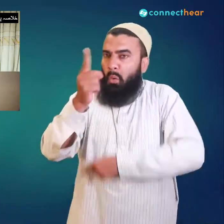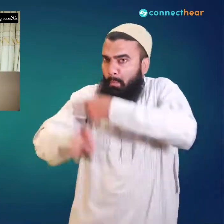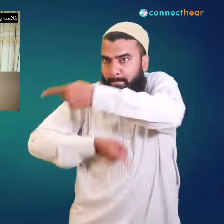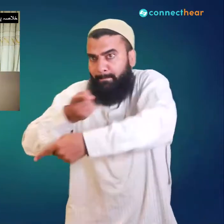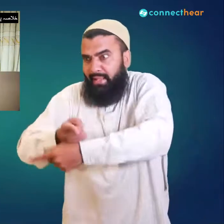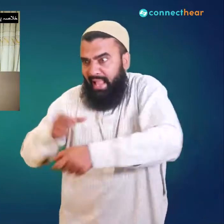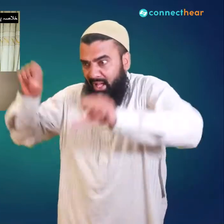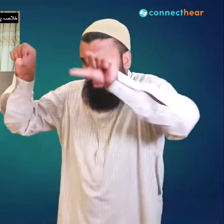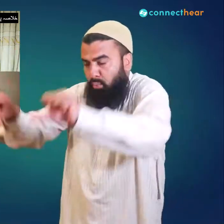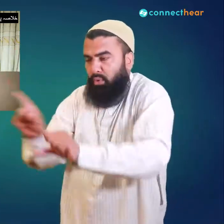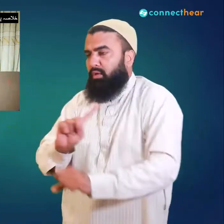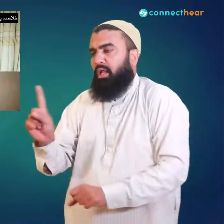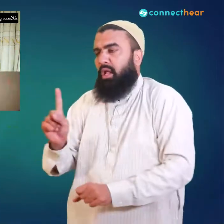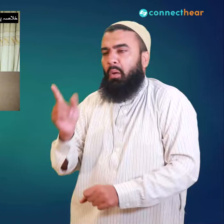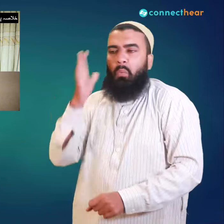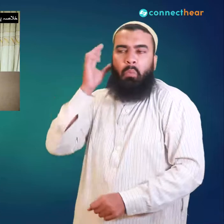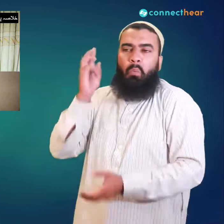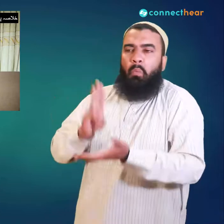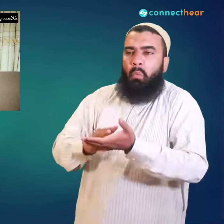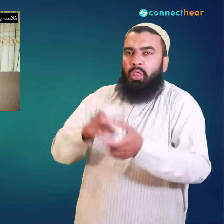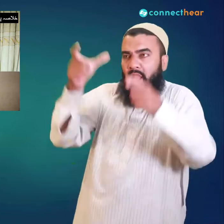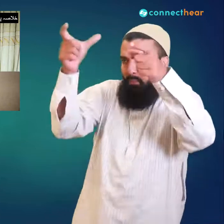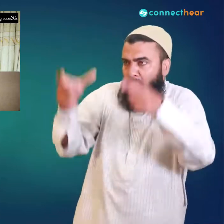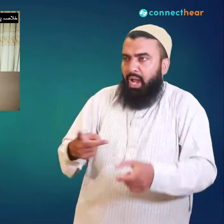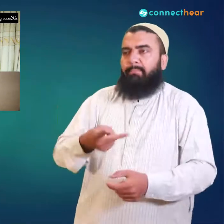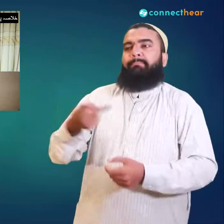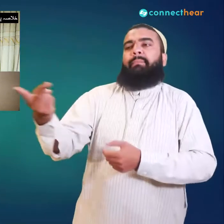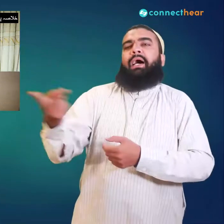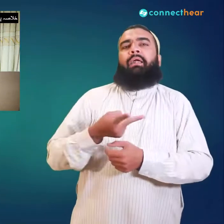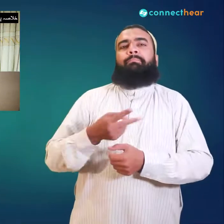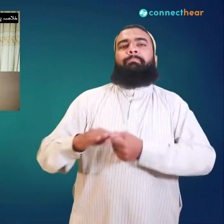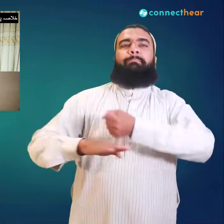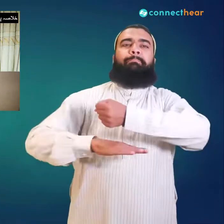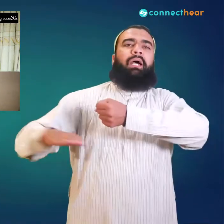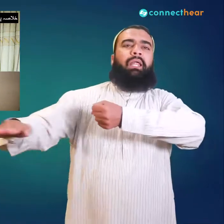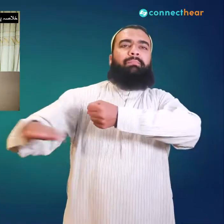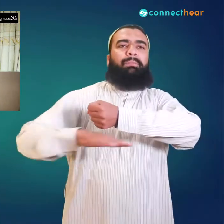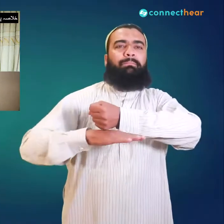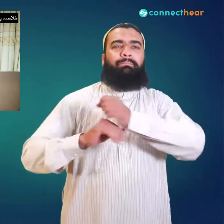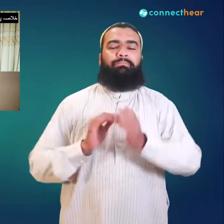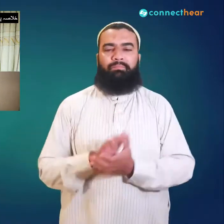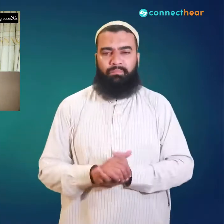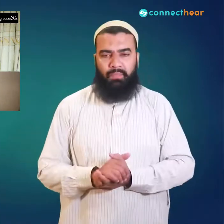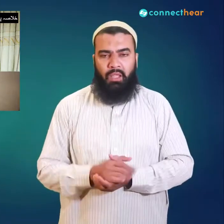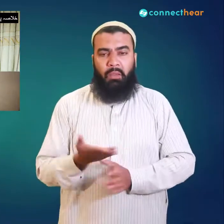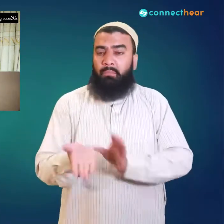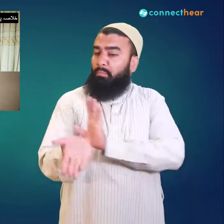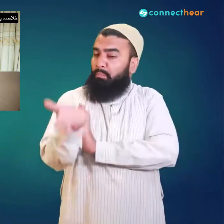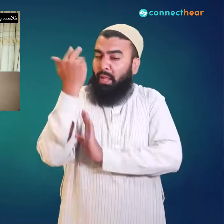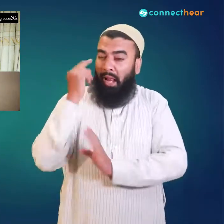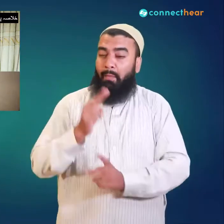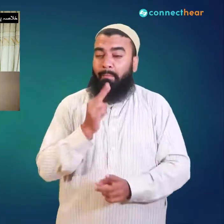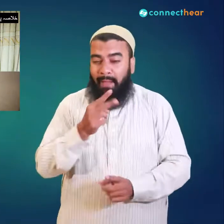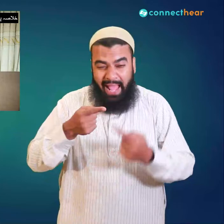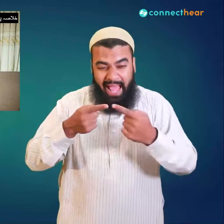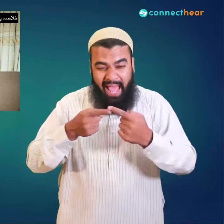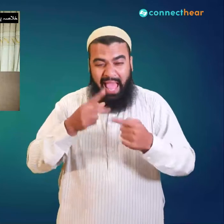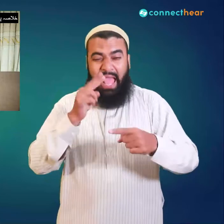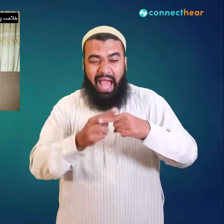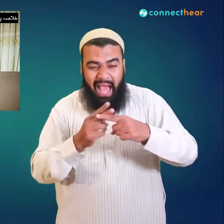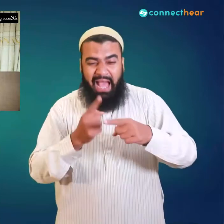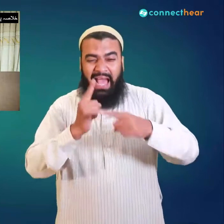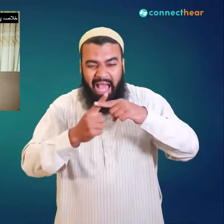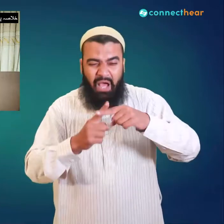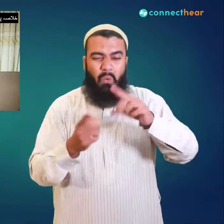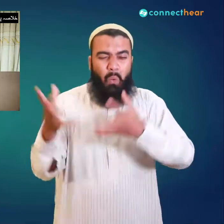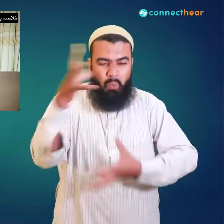میں اور دینی مسلمانوں کا وہ بھائی ہے، اس لحاظ سے ان سے پچھلے جو معاملات ہیں وہ بھلا دیے جائیں گے